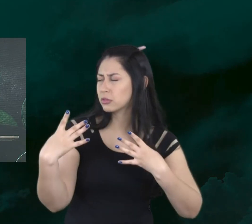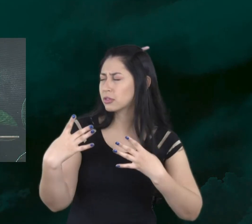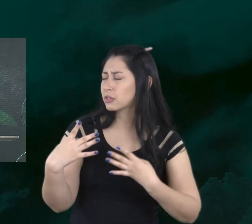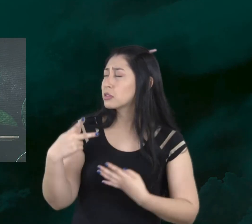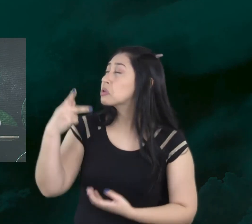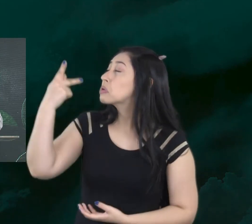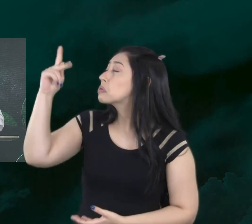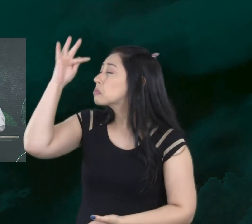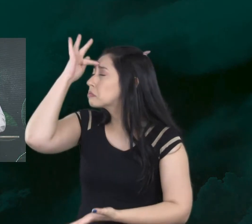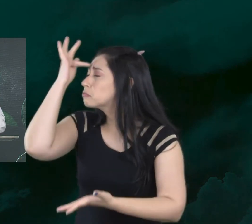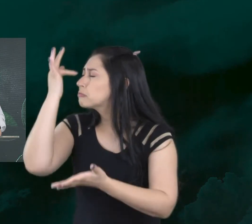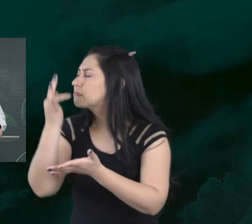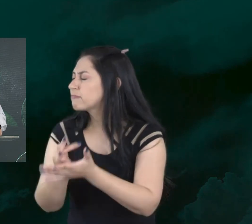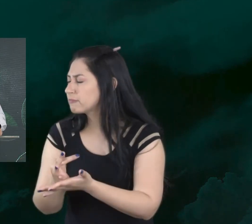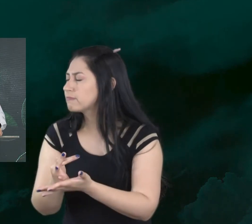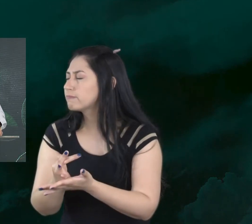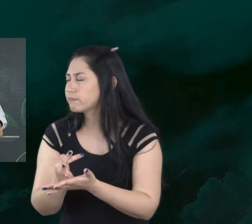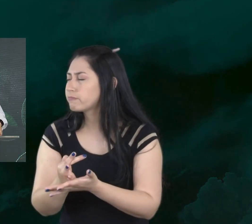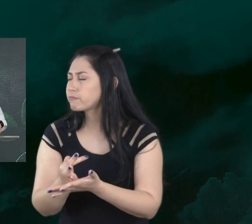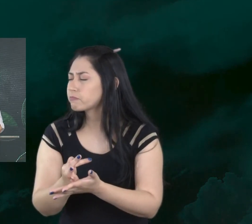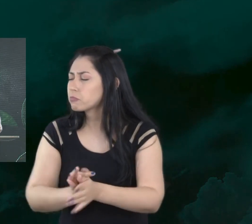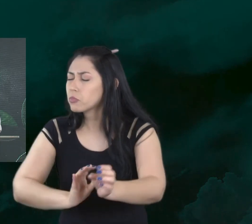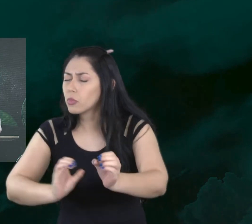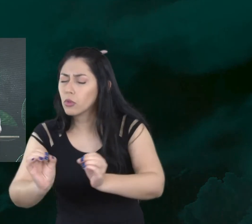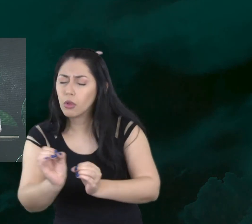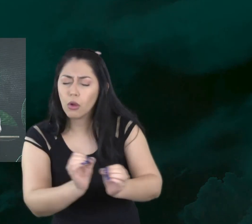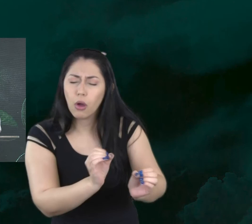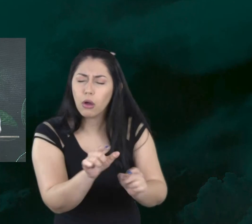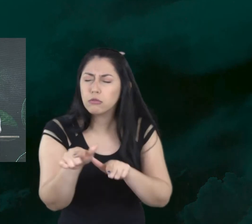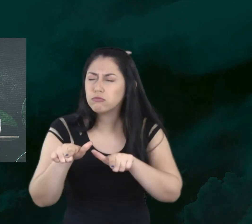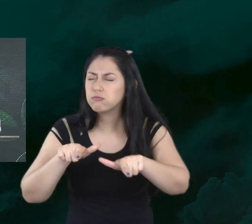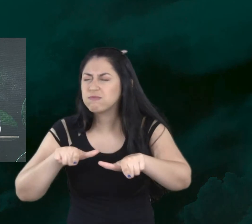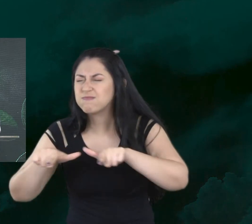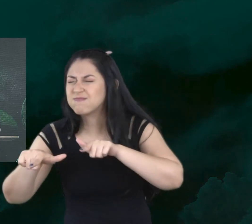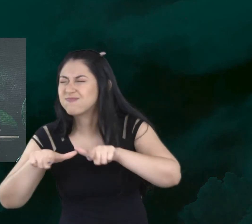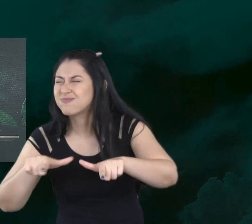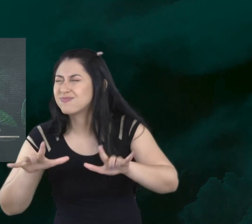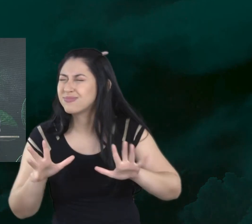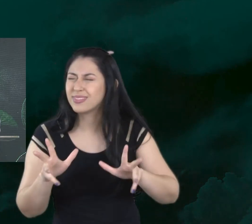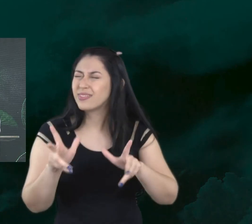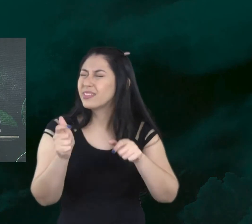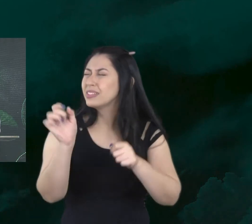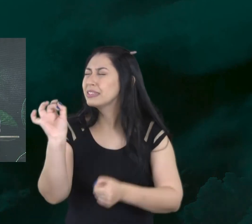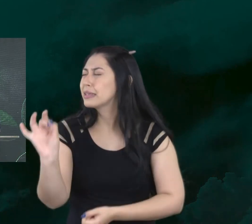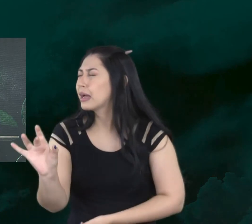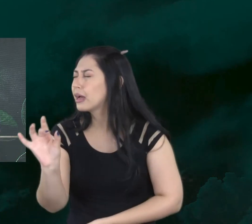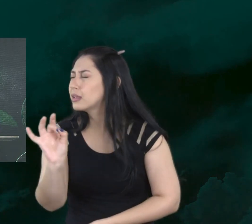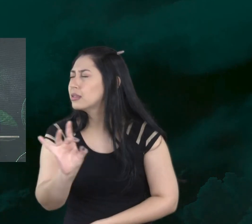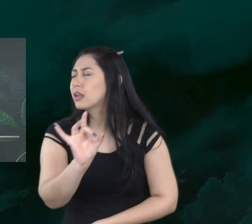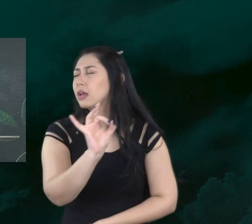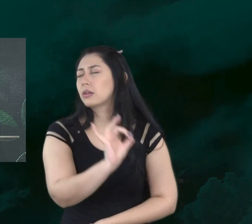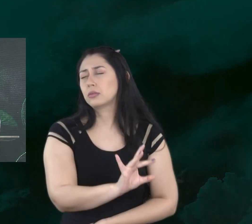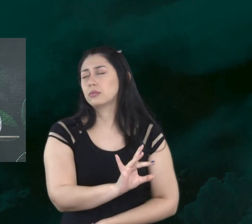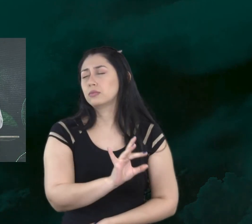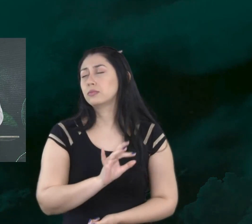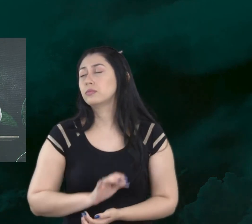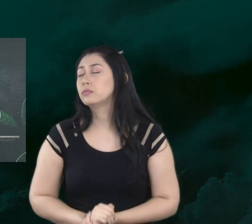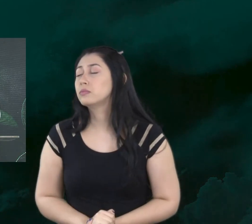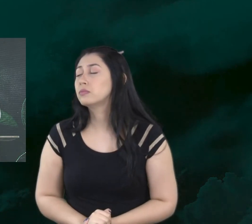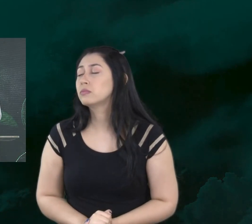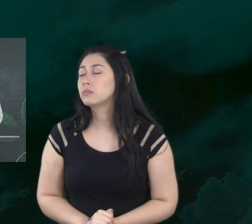tua fé esteja operando, Senhor, grandemente em cada um dos